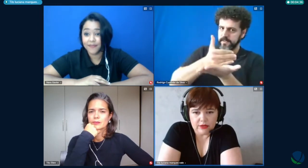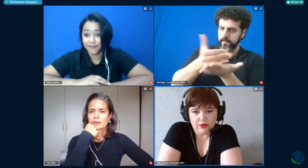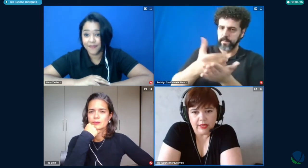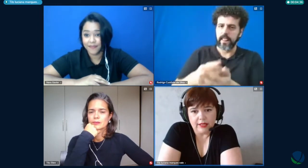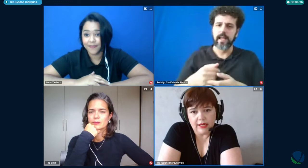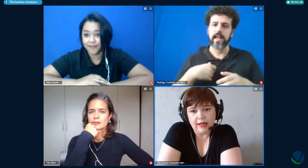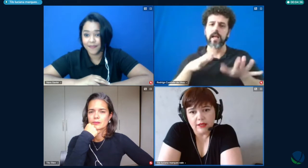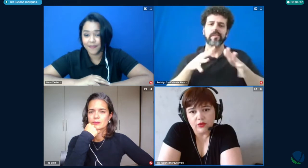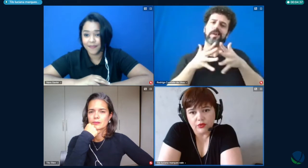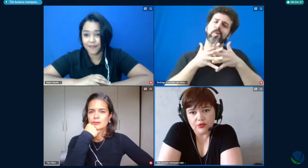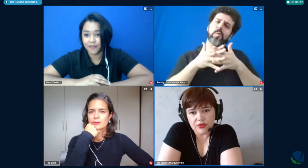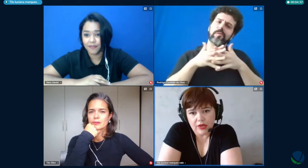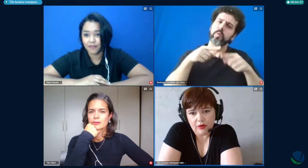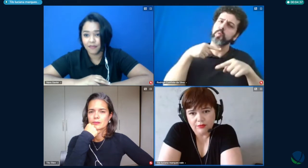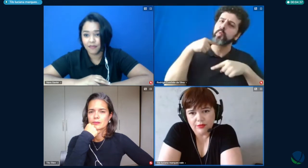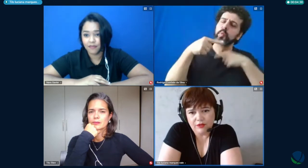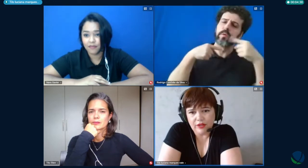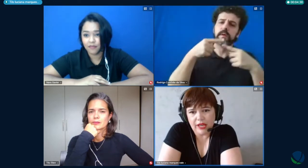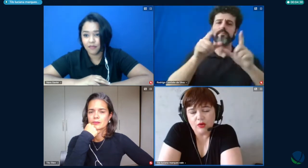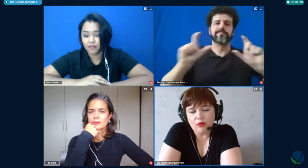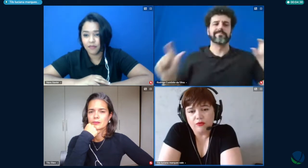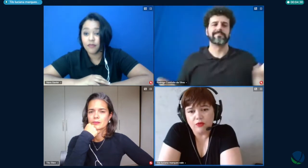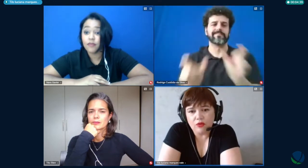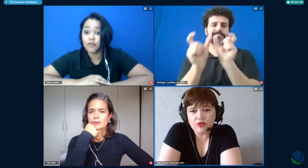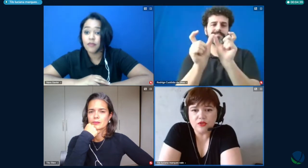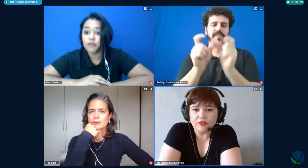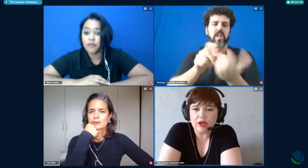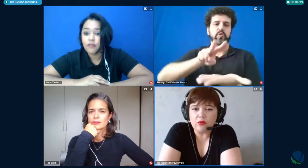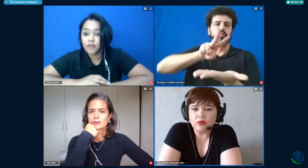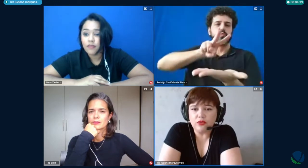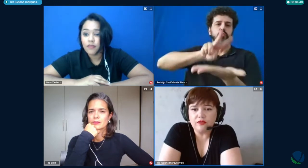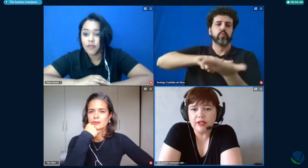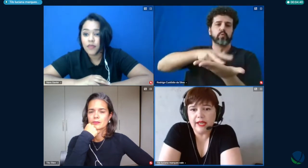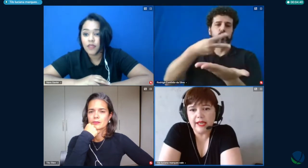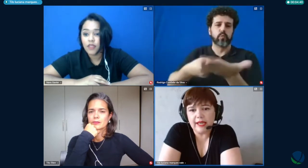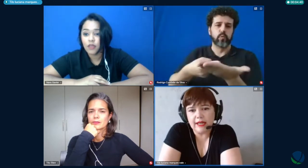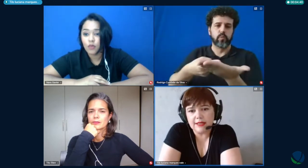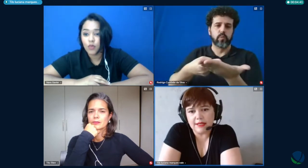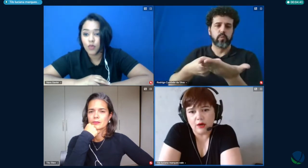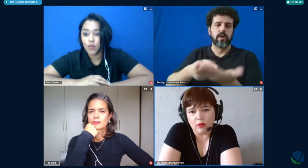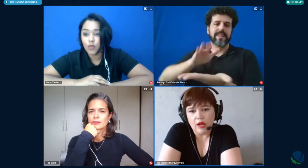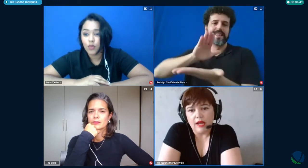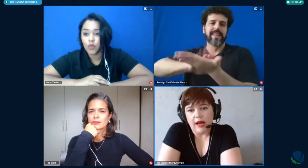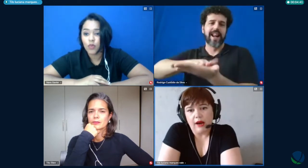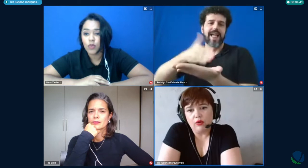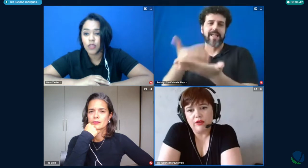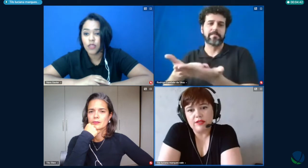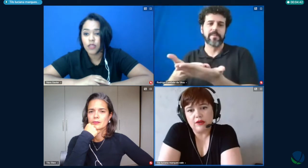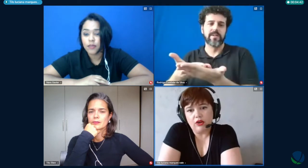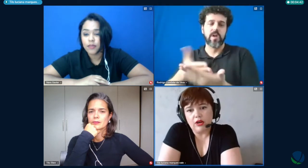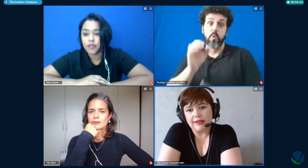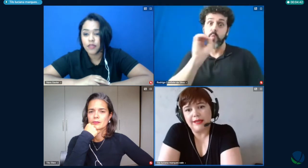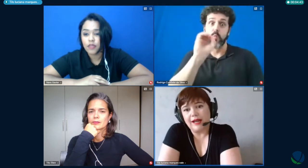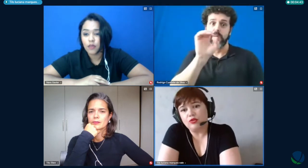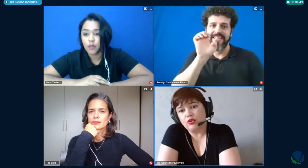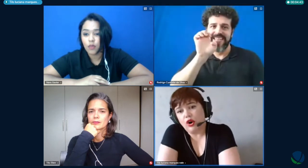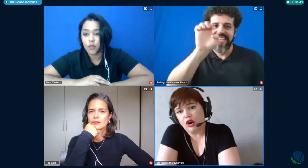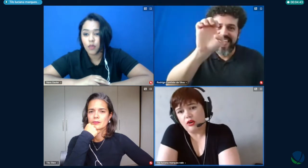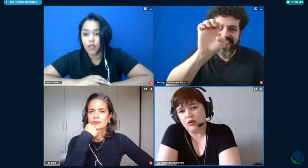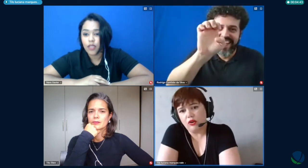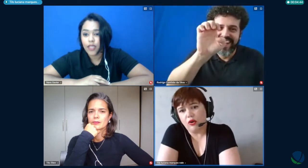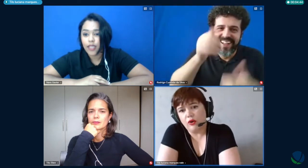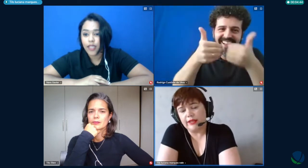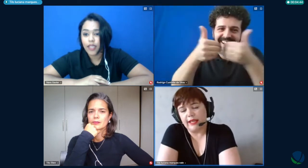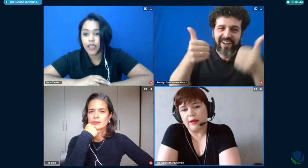Então, isso ainda na introdução, eu fiquei confuso, eu fiquei com dúvida em relação ao que você coloca,